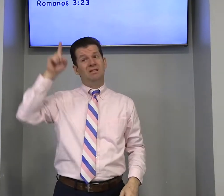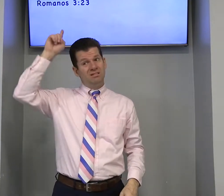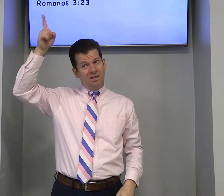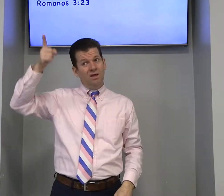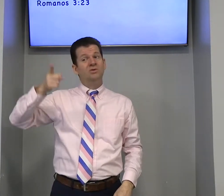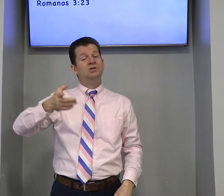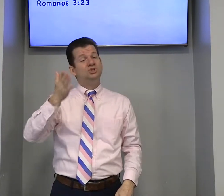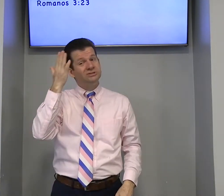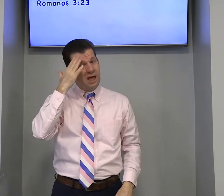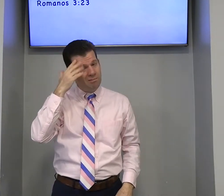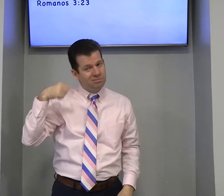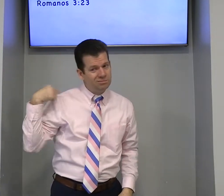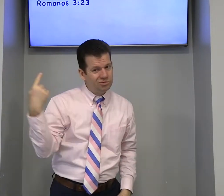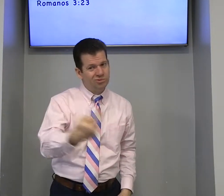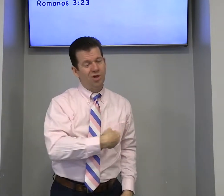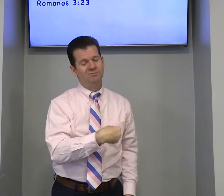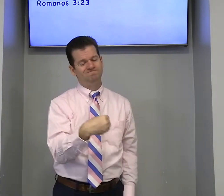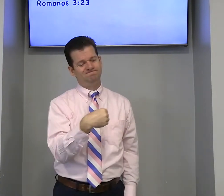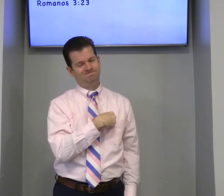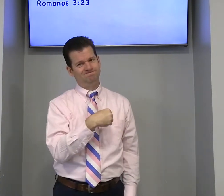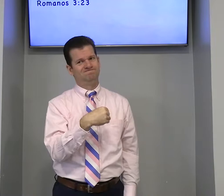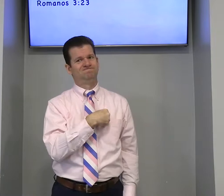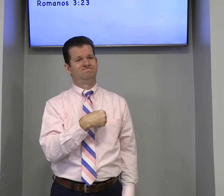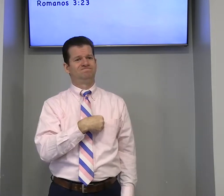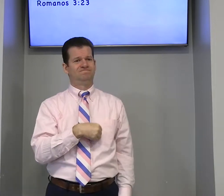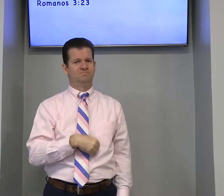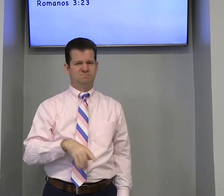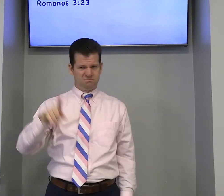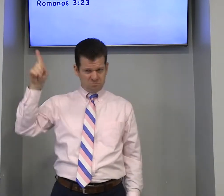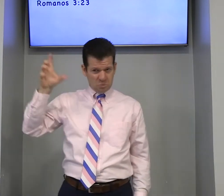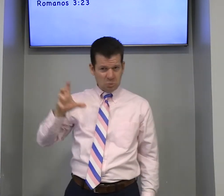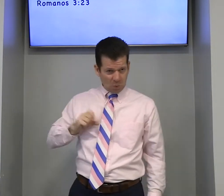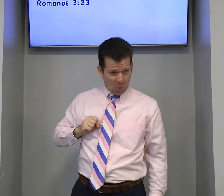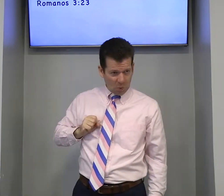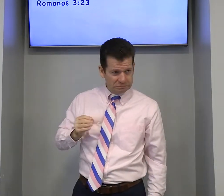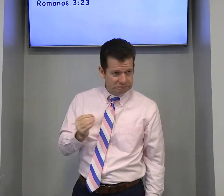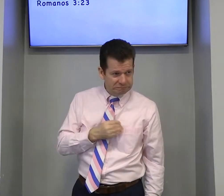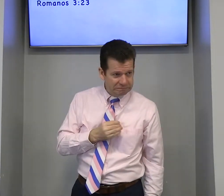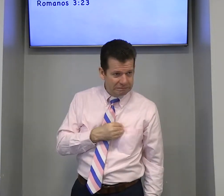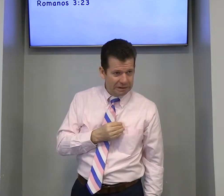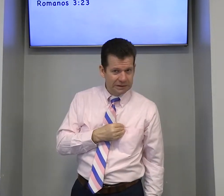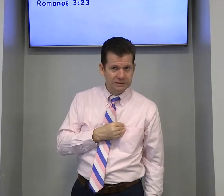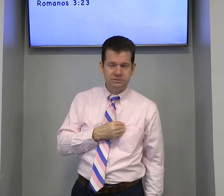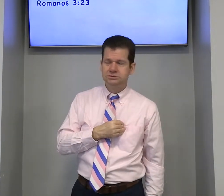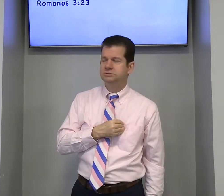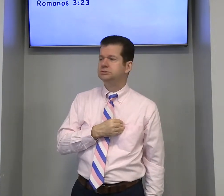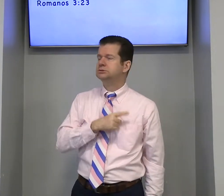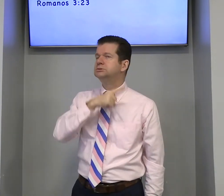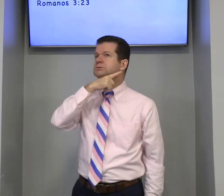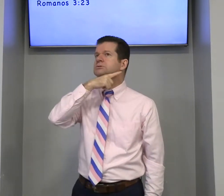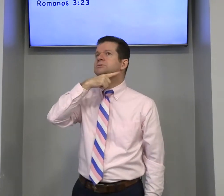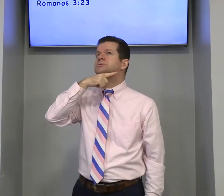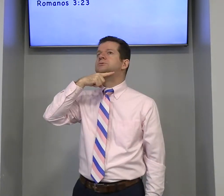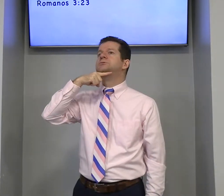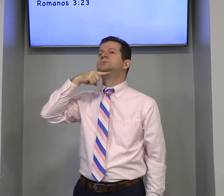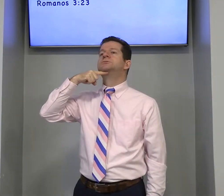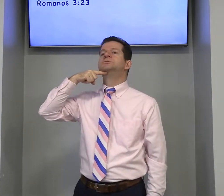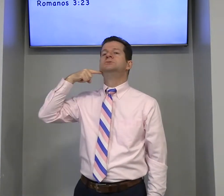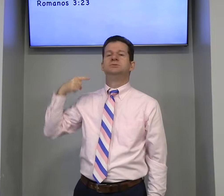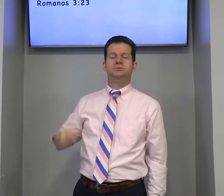não é perfeito. Ninguém é perfeito. Nós somos pecadores. Deus gosta de pecado? Deus